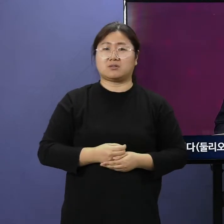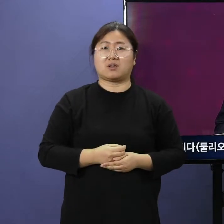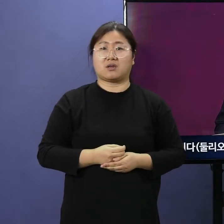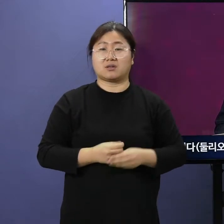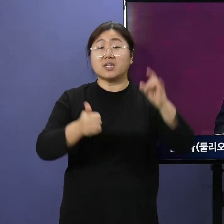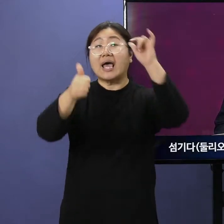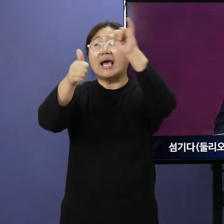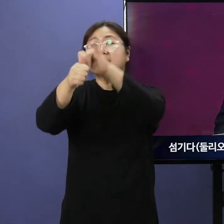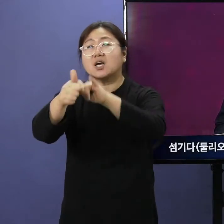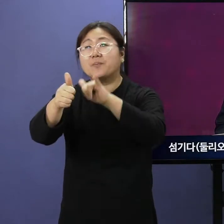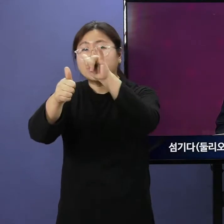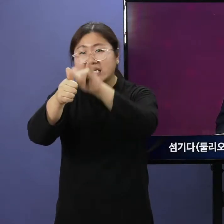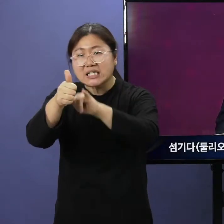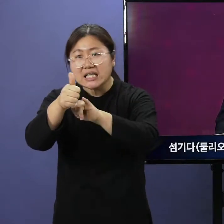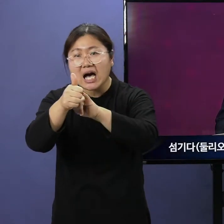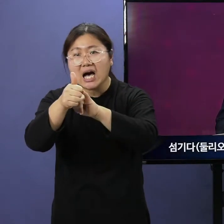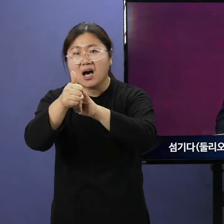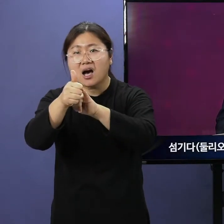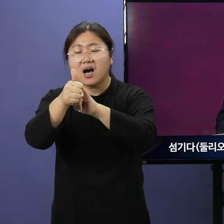둘리오라는 동사는